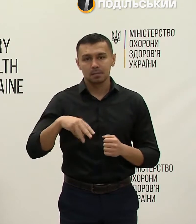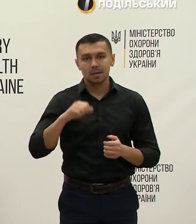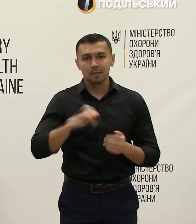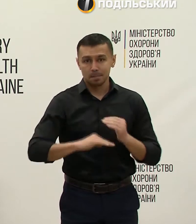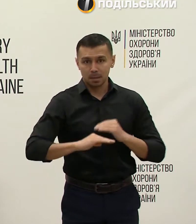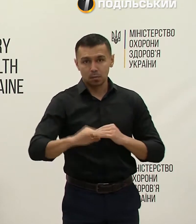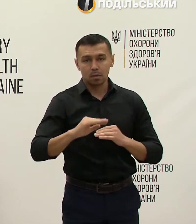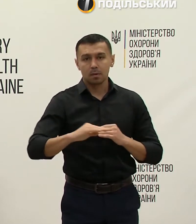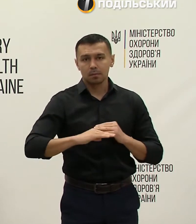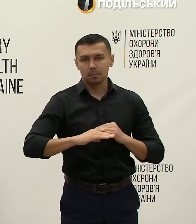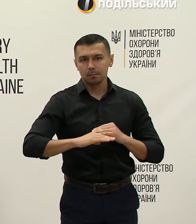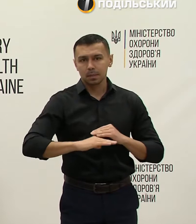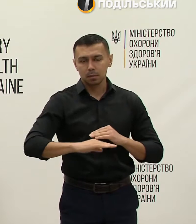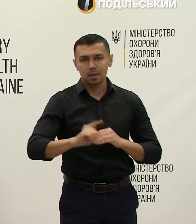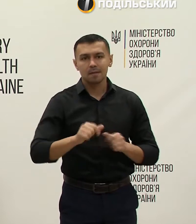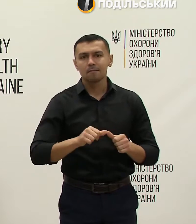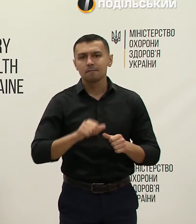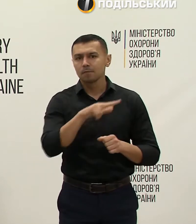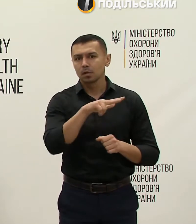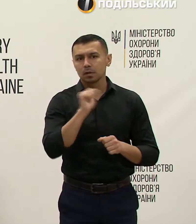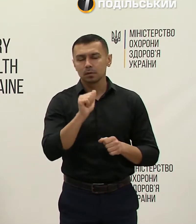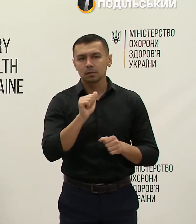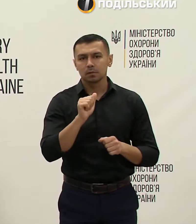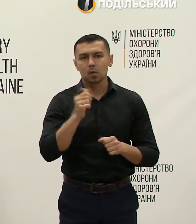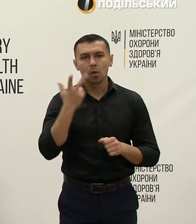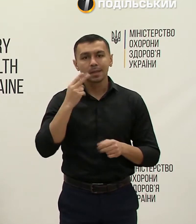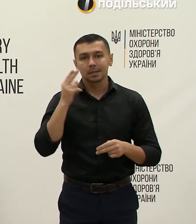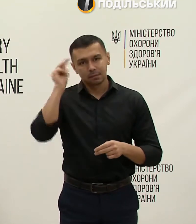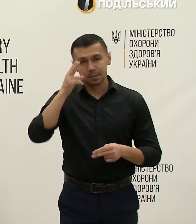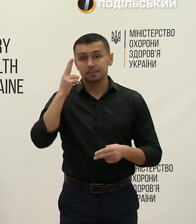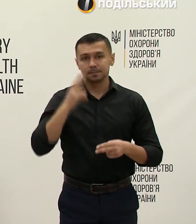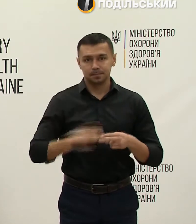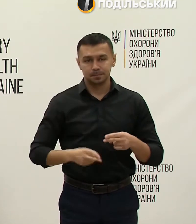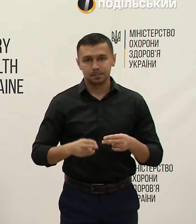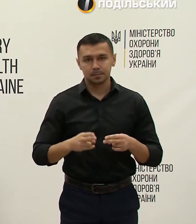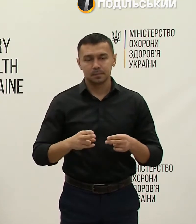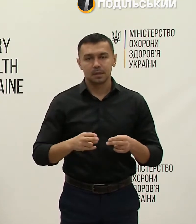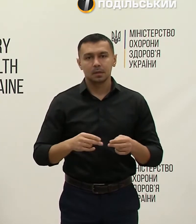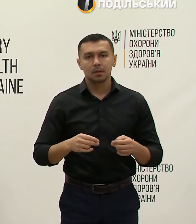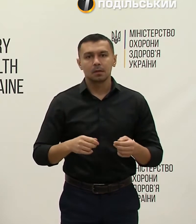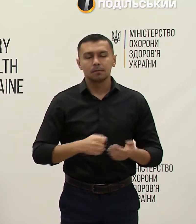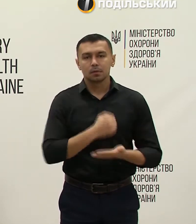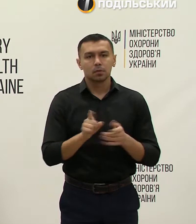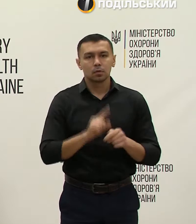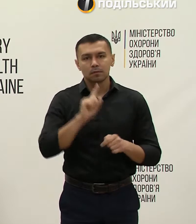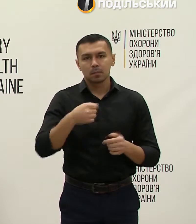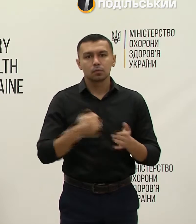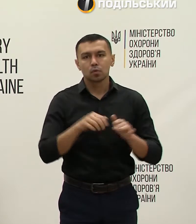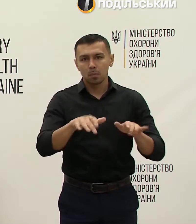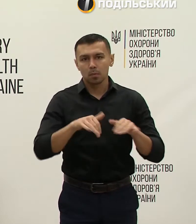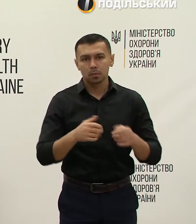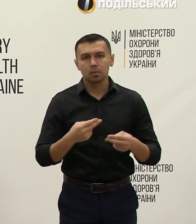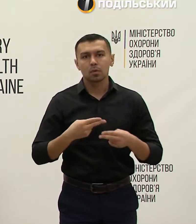підлоги і виключатись в позанавчальний час. Встановлено також вимоги до комп'ютерного